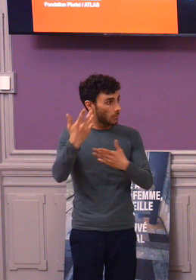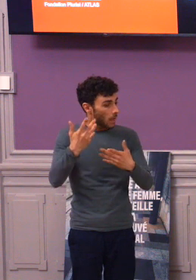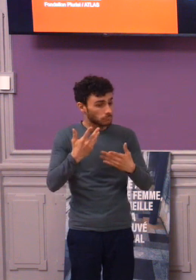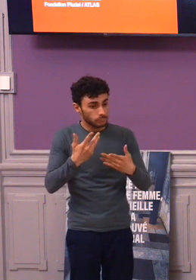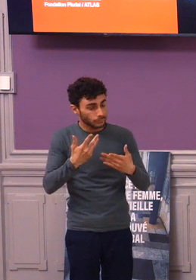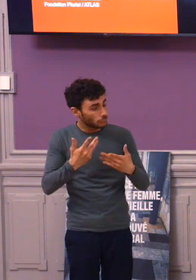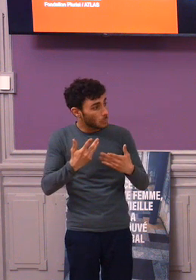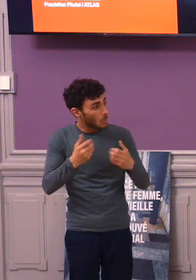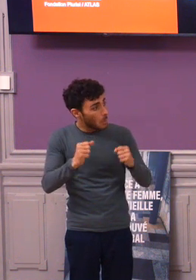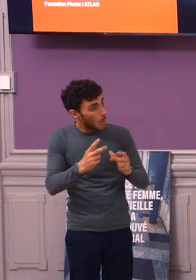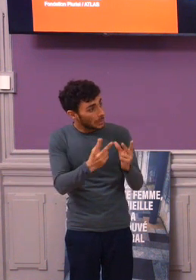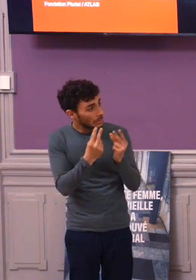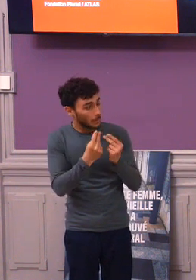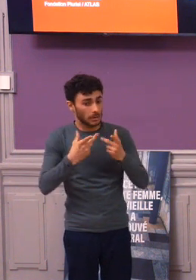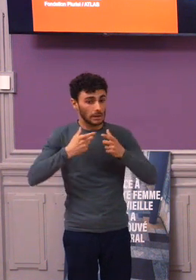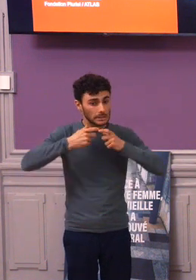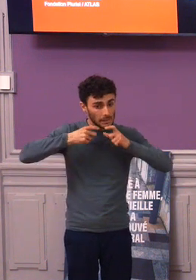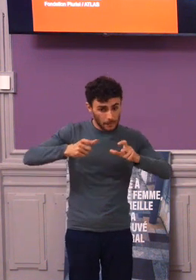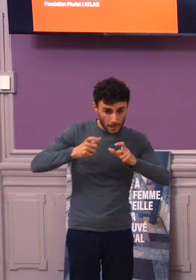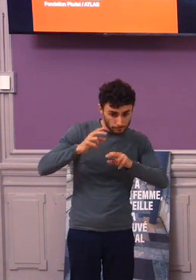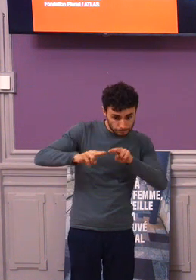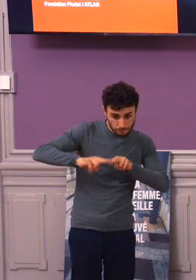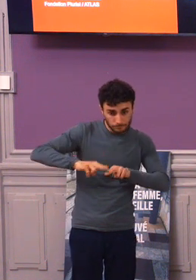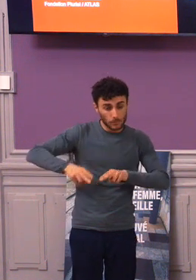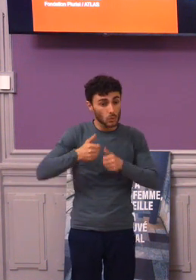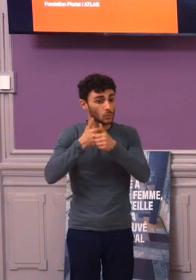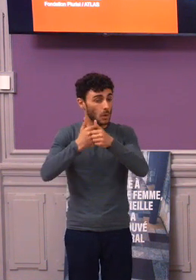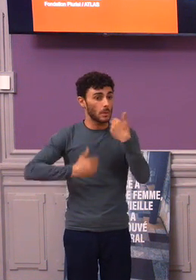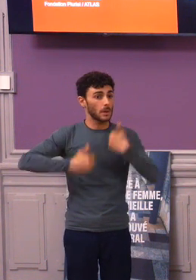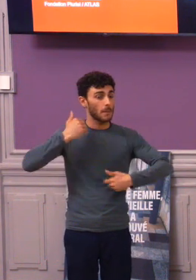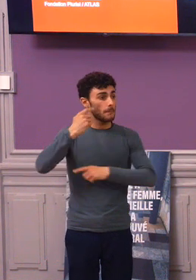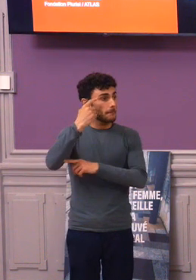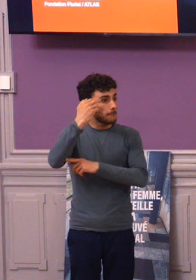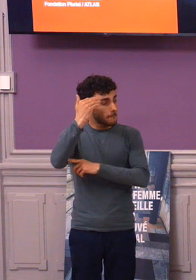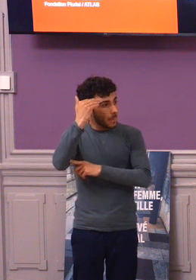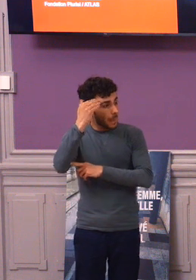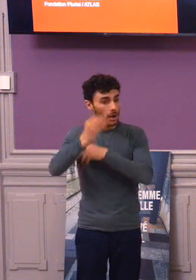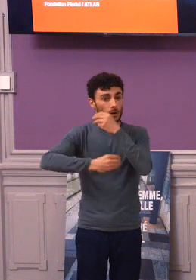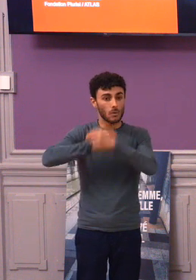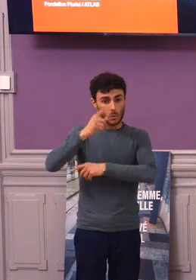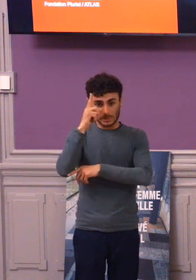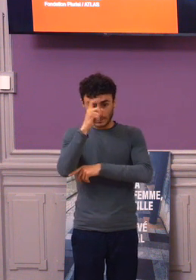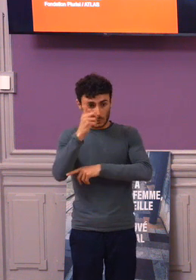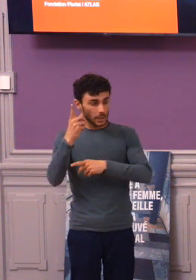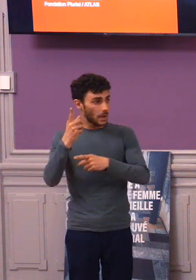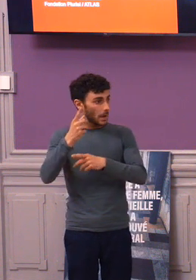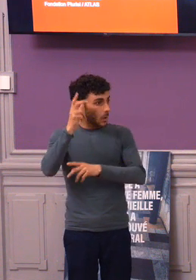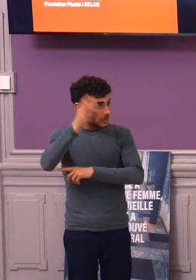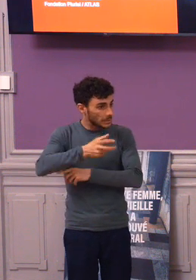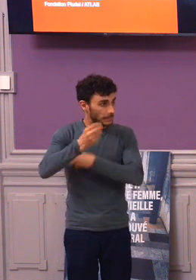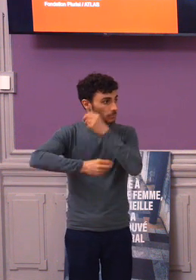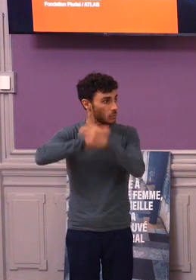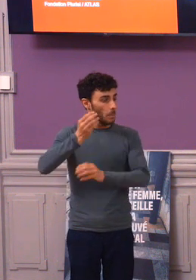notamment pour des questions de handicap mental ou de difficultés cognitives ou psychologique et